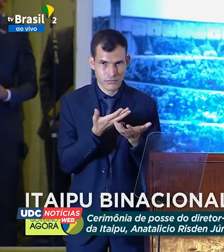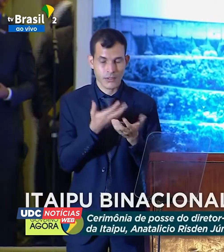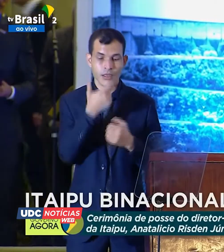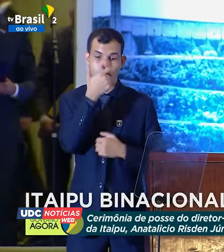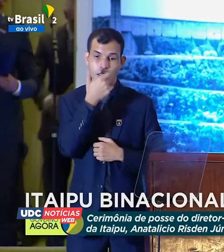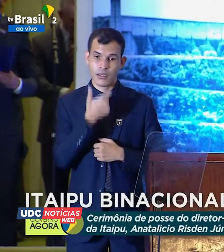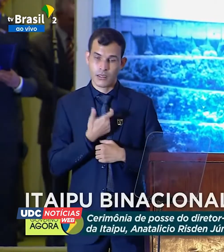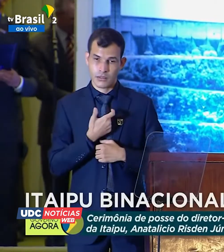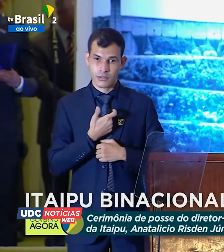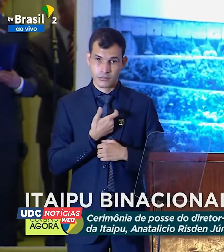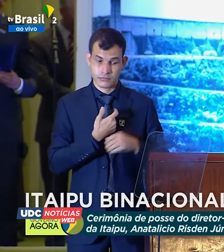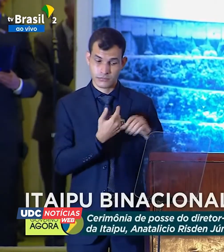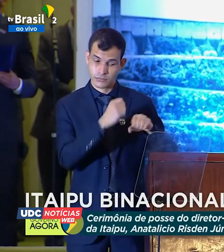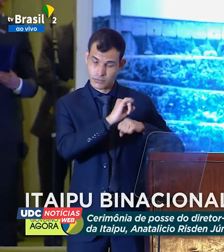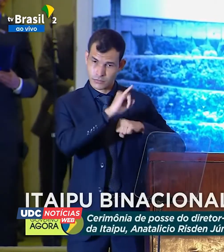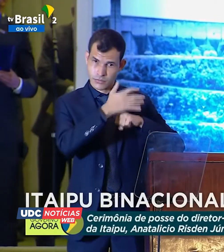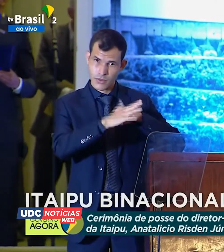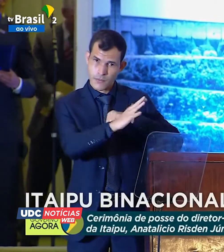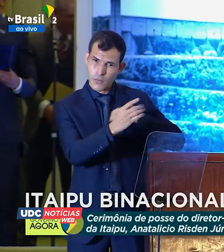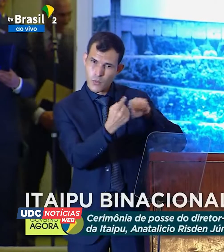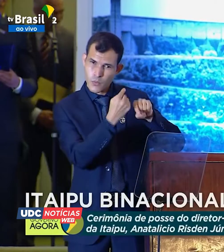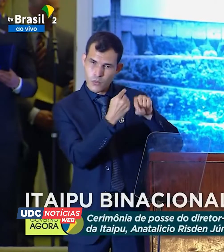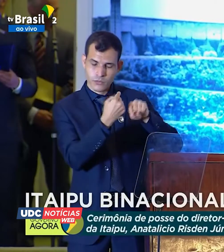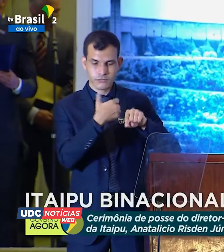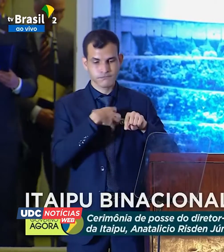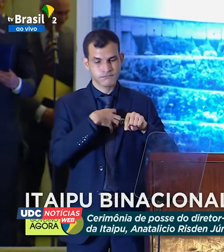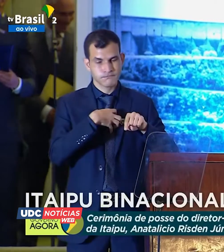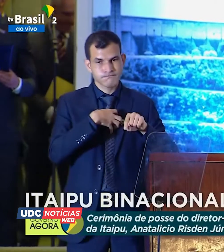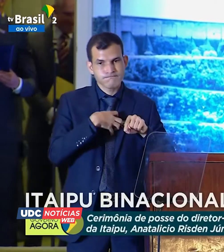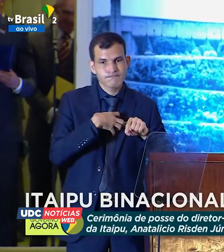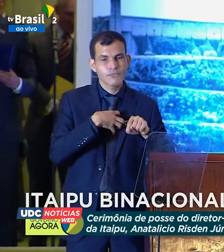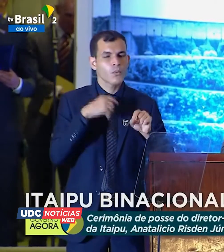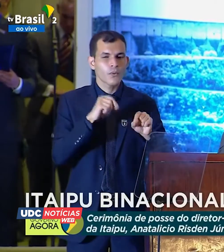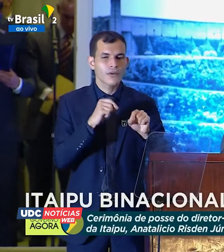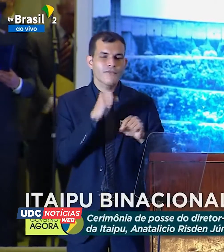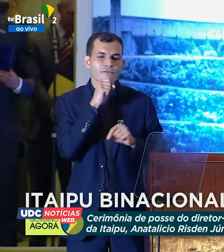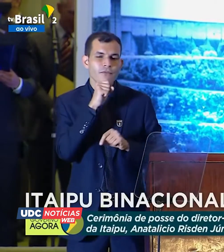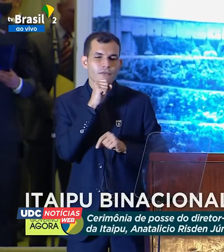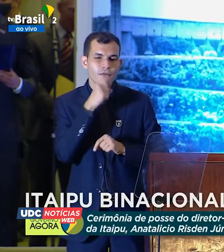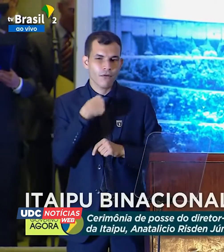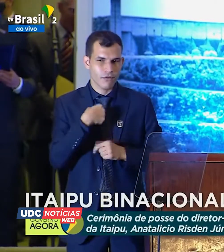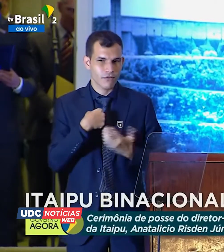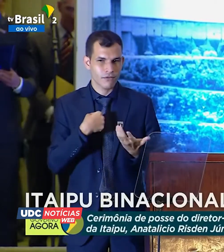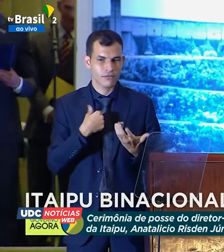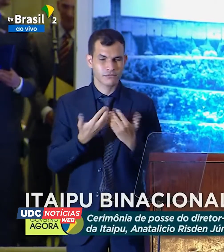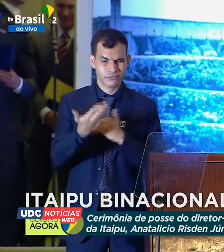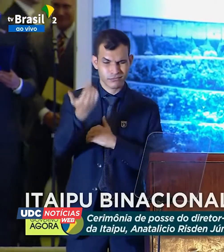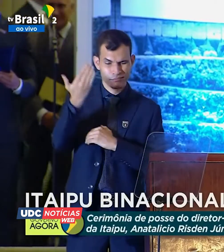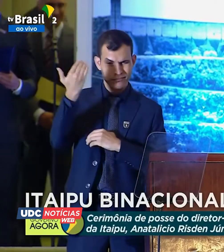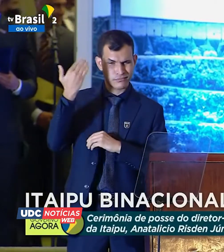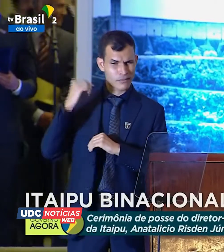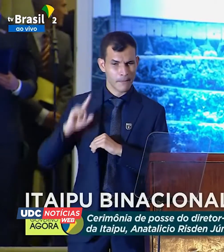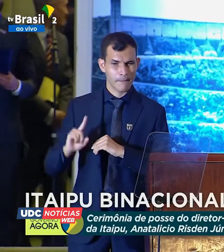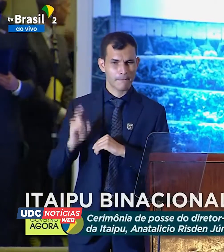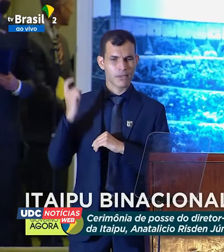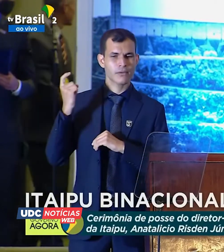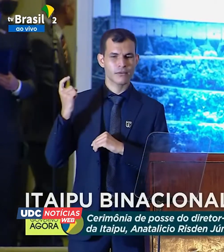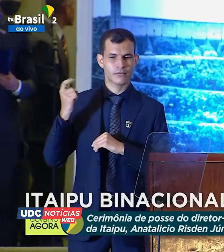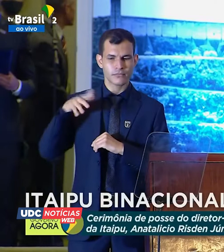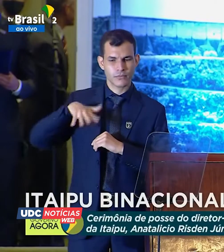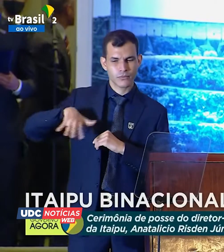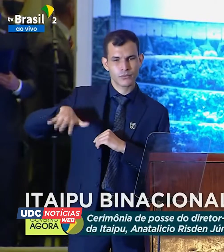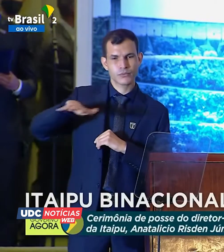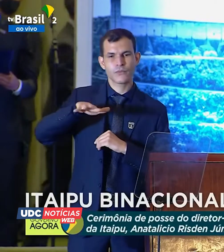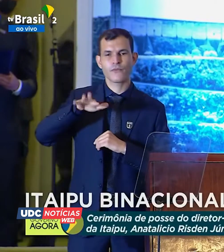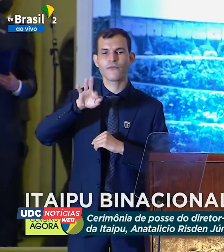Binacional tem um significado especial. Meu avô foi um dos pioneiros em Foz do Iguaçu a trazer energia elétrica